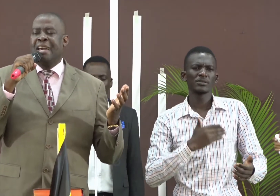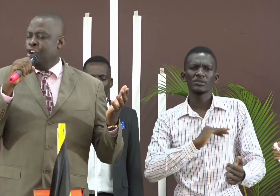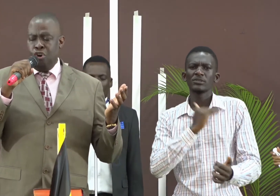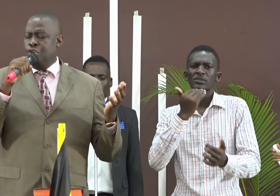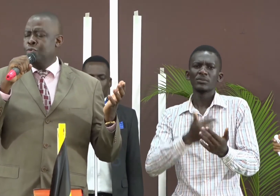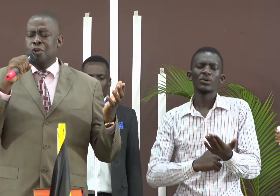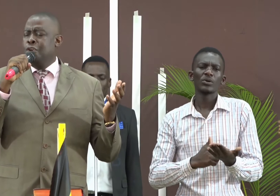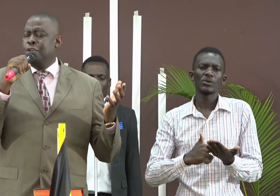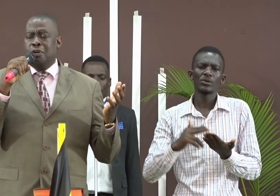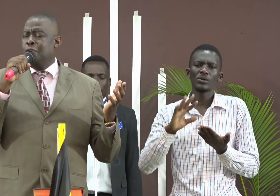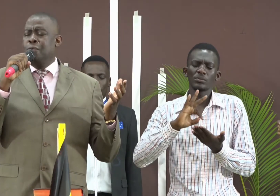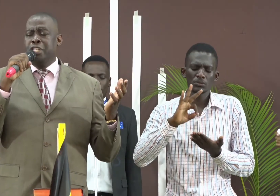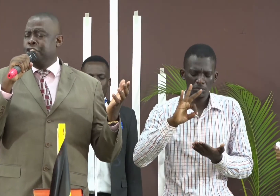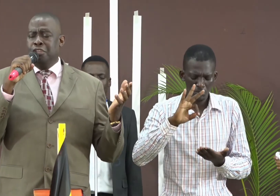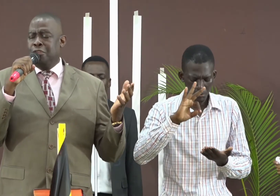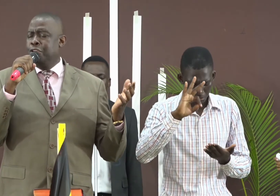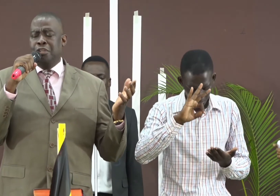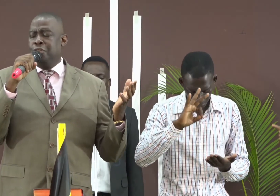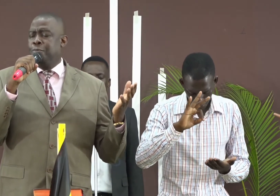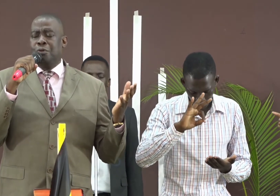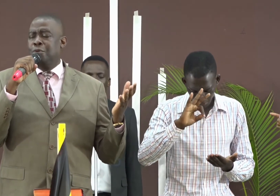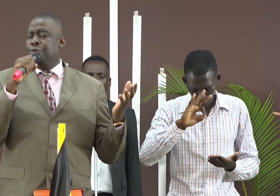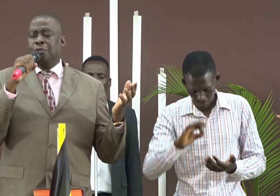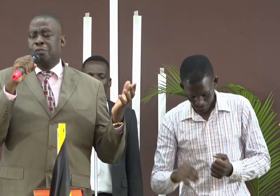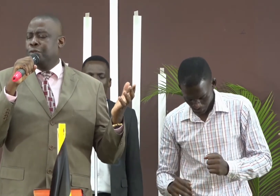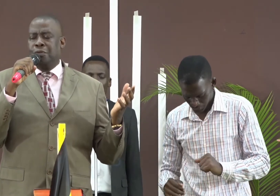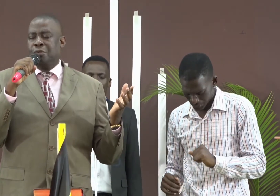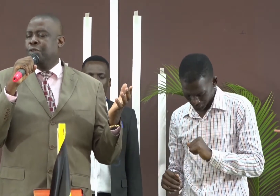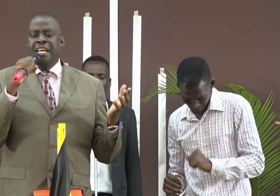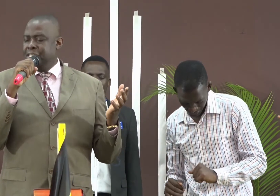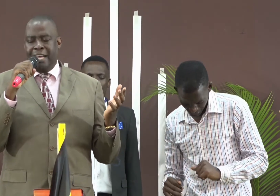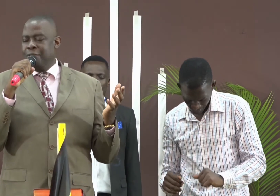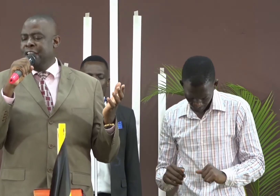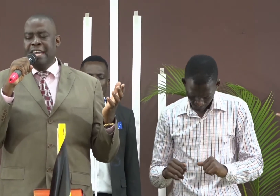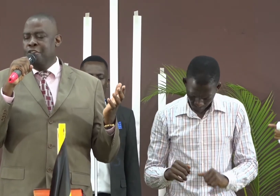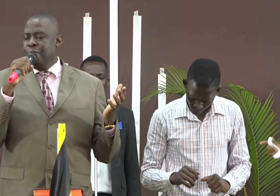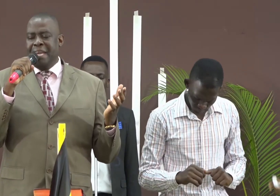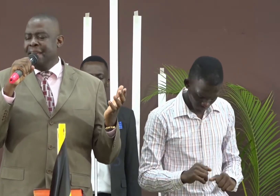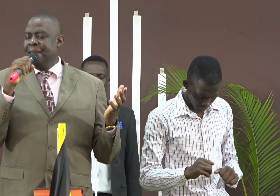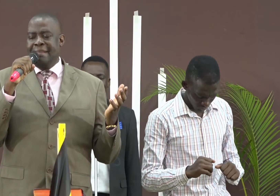Oh,